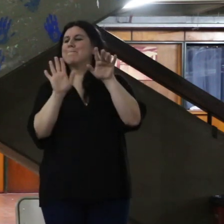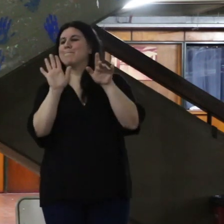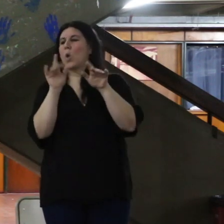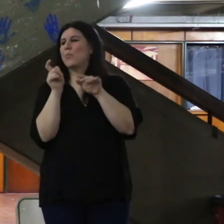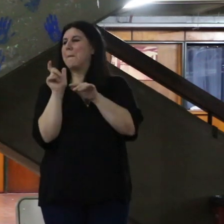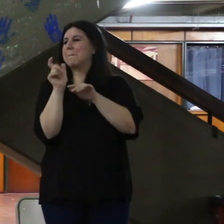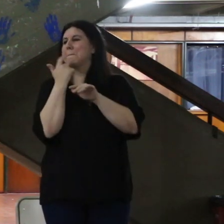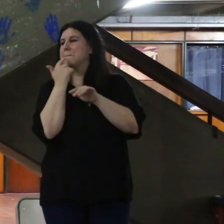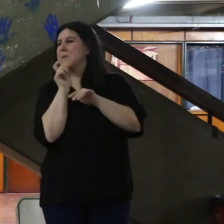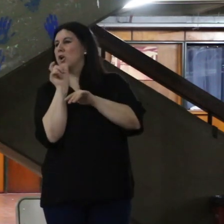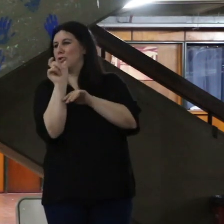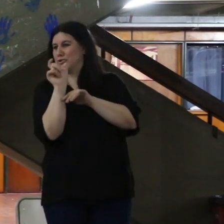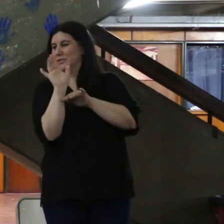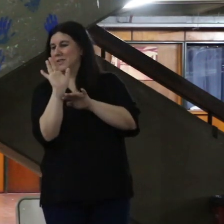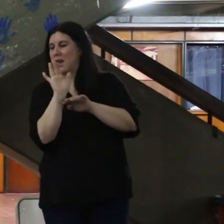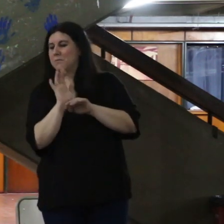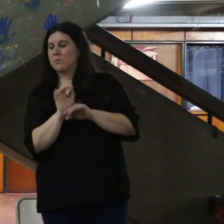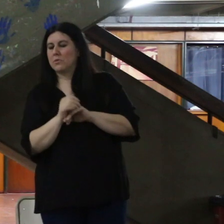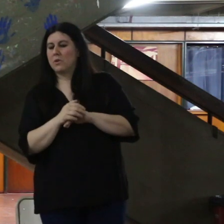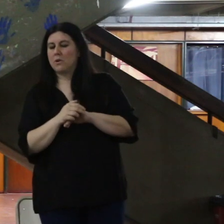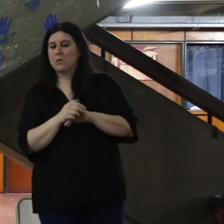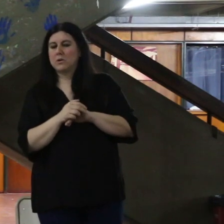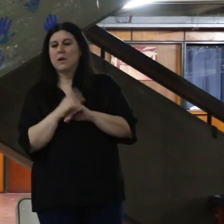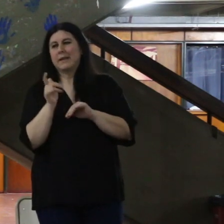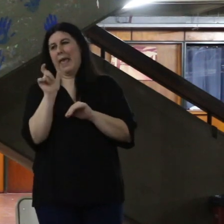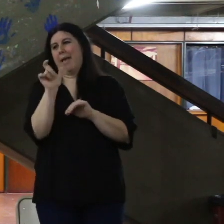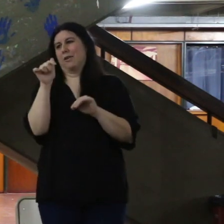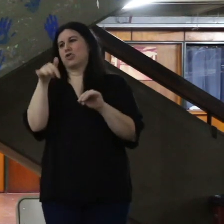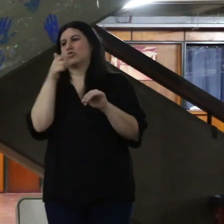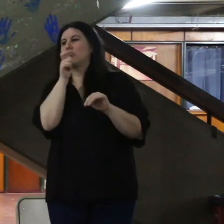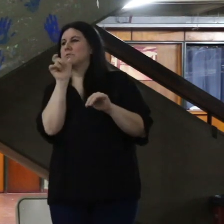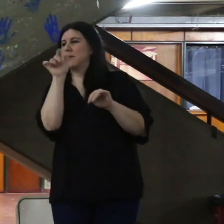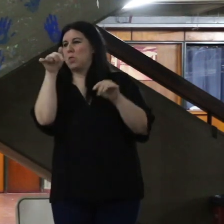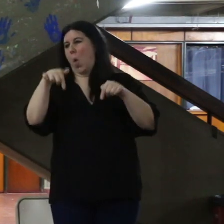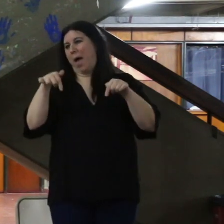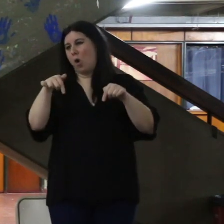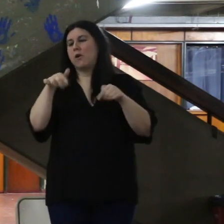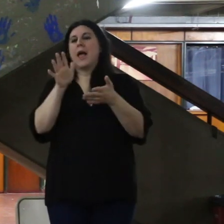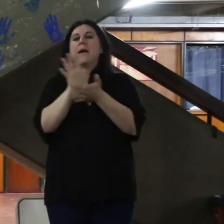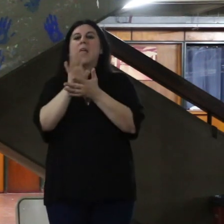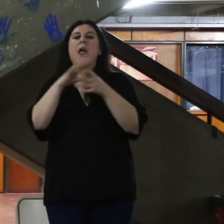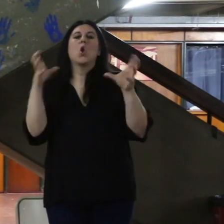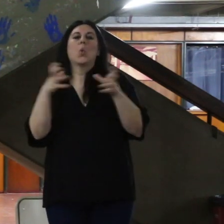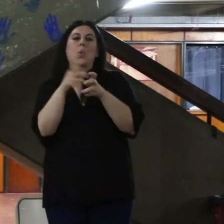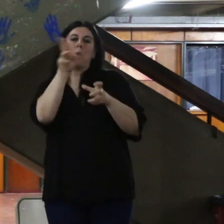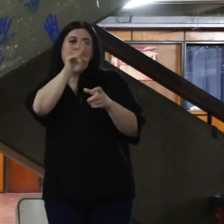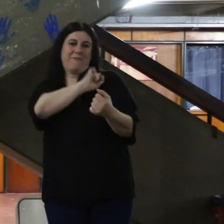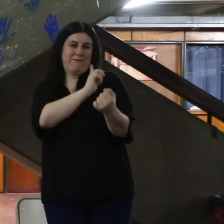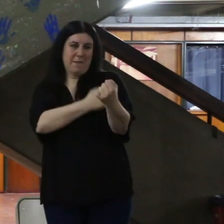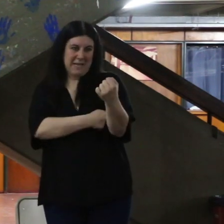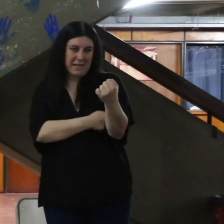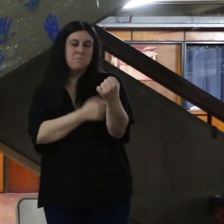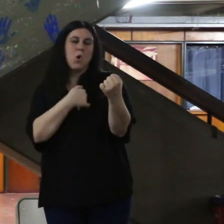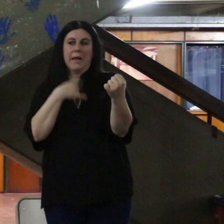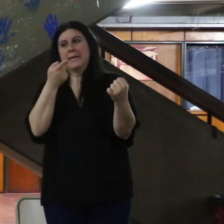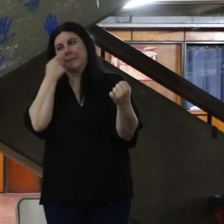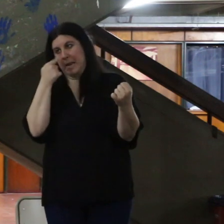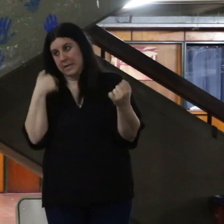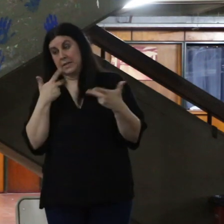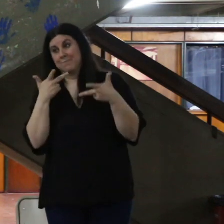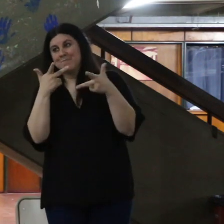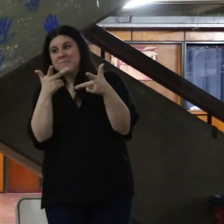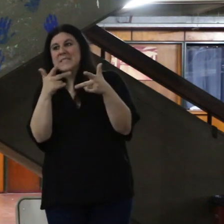que se está usando mucho en el feminismo y me parece interesante traer, que